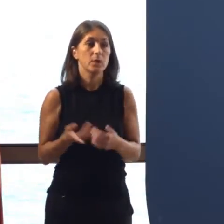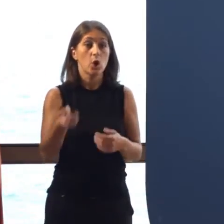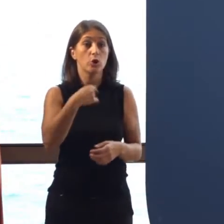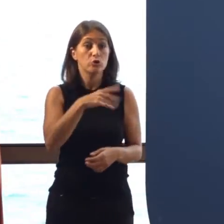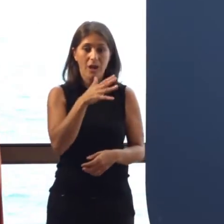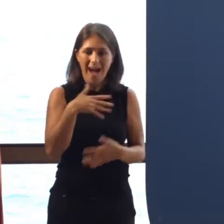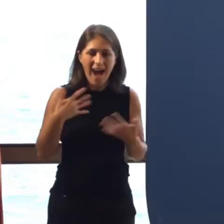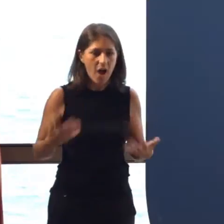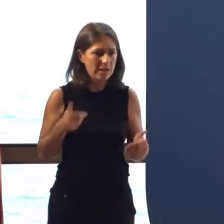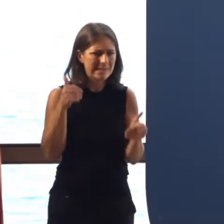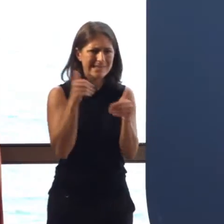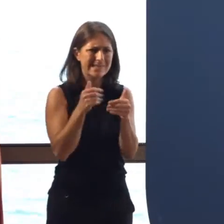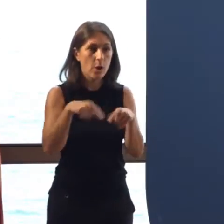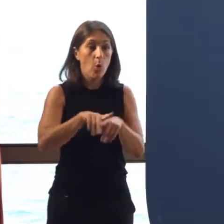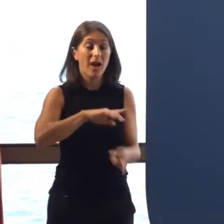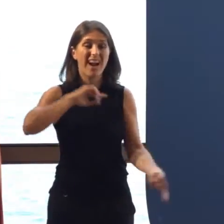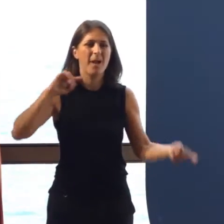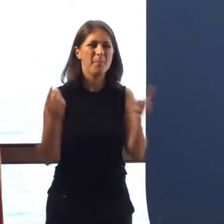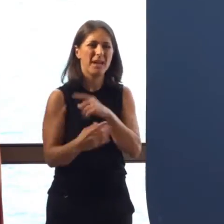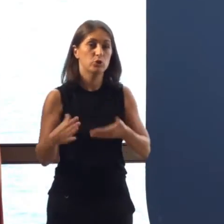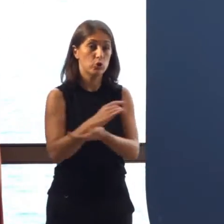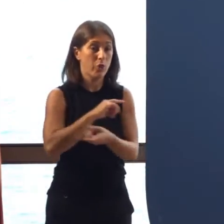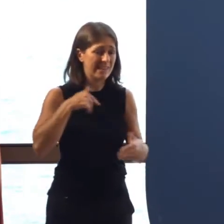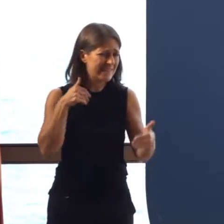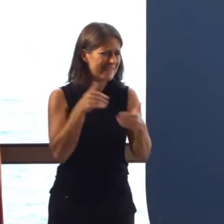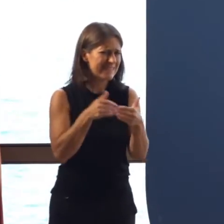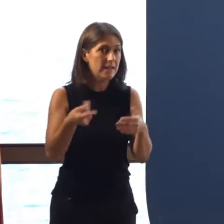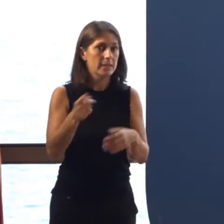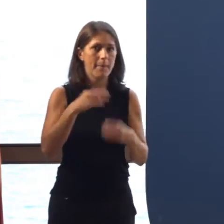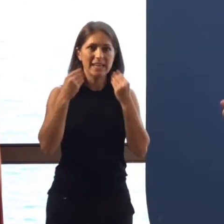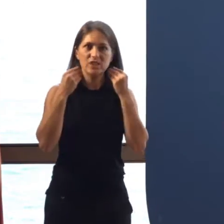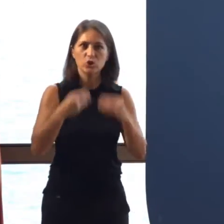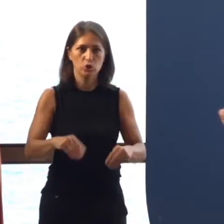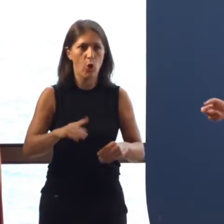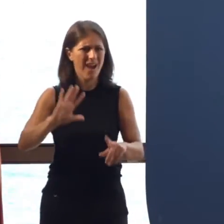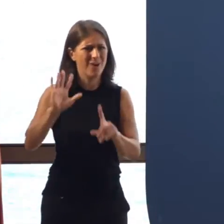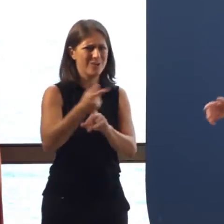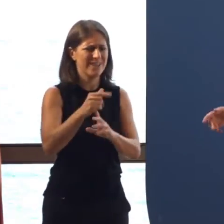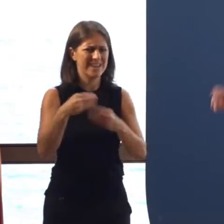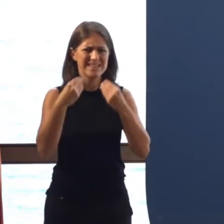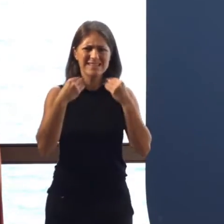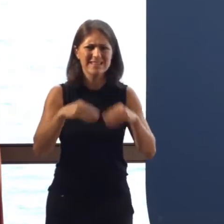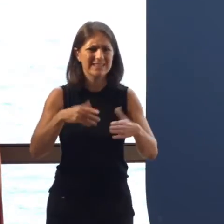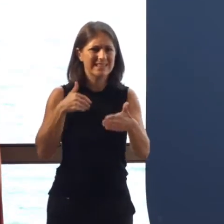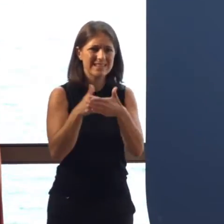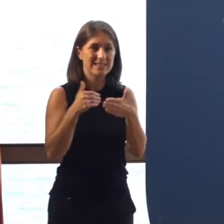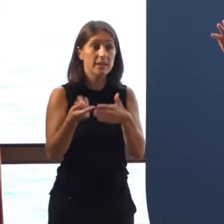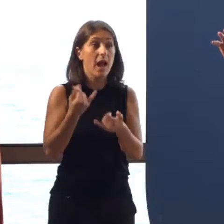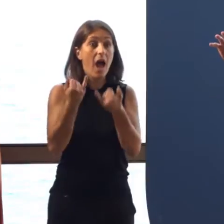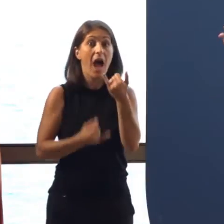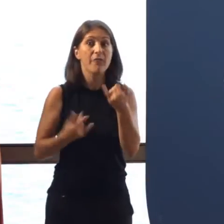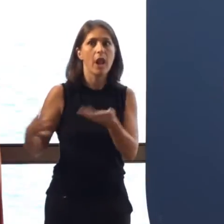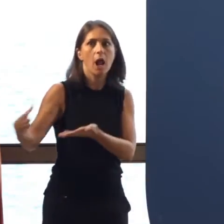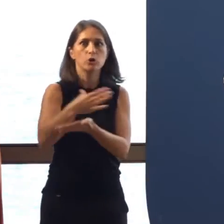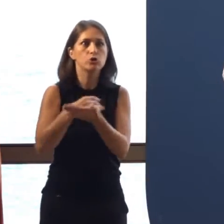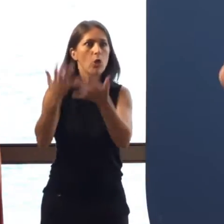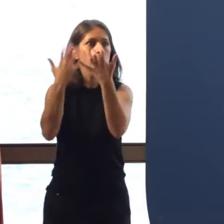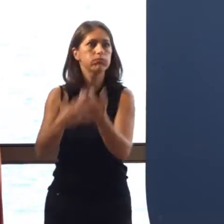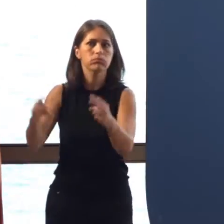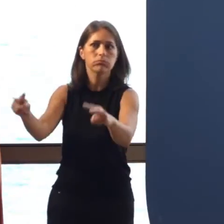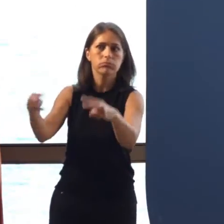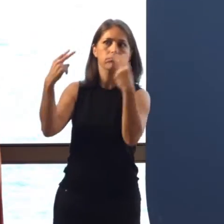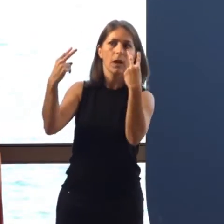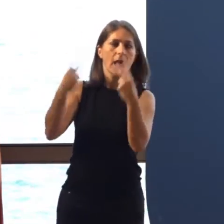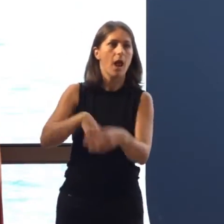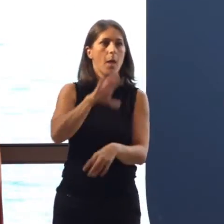Estamos a piques de mudalo todo, estamos a piques de facer historia. A historia é que todos están mirando para nós, todos están mirando para o